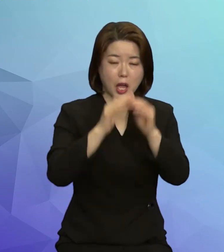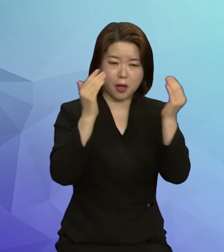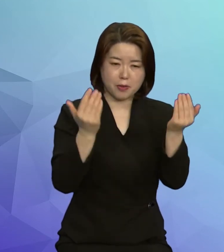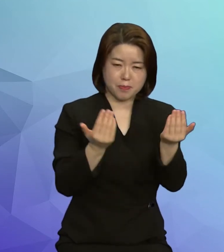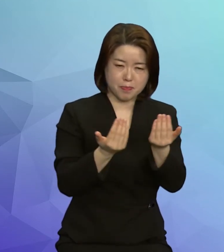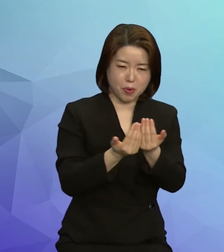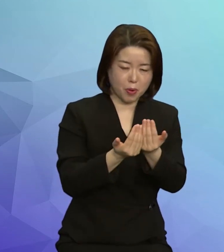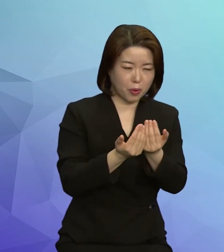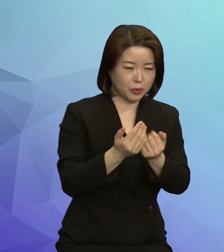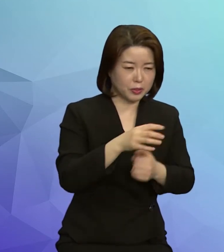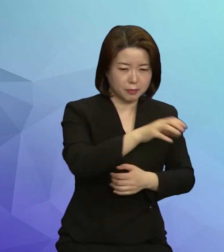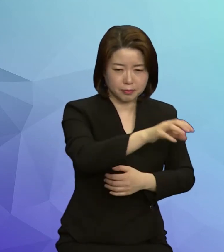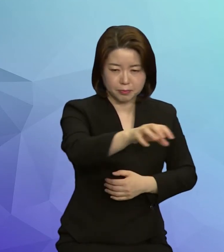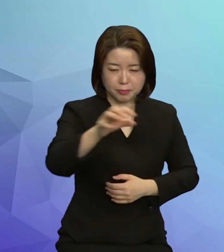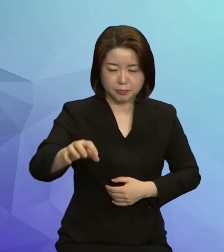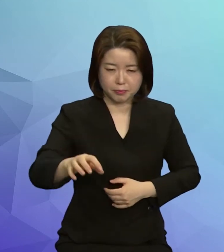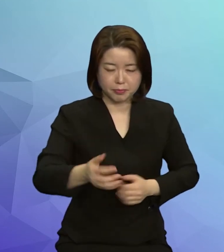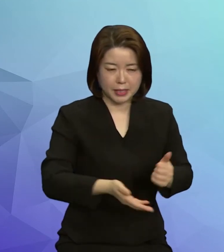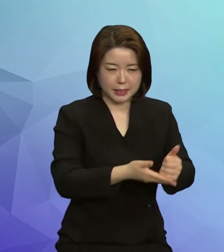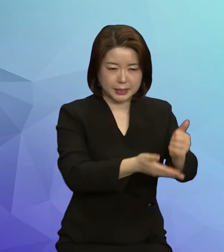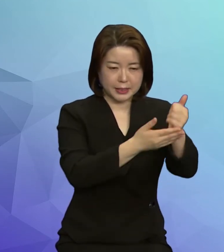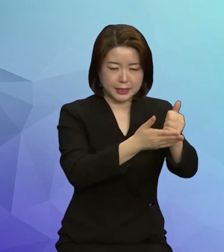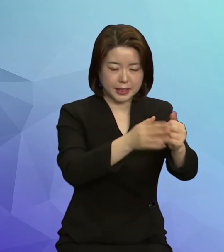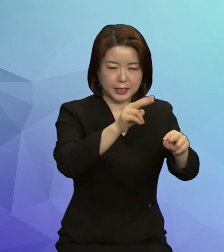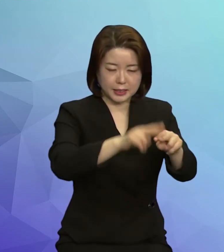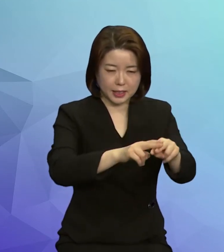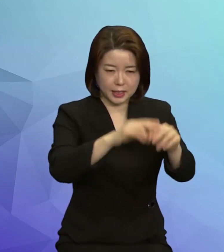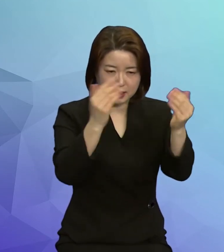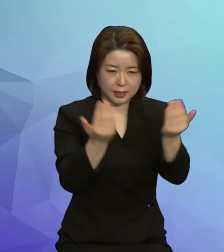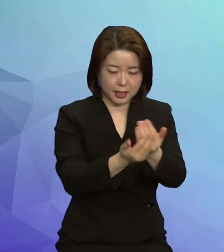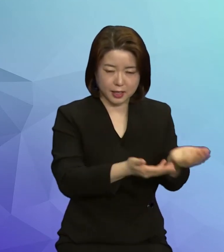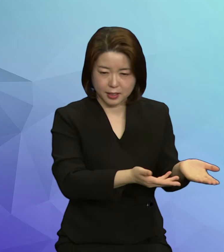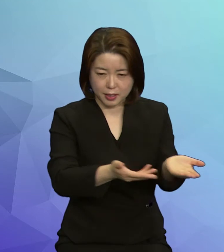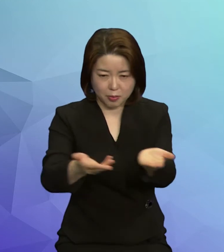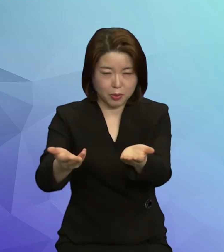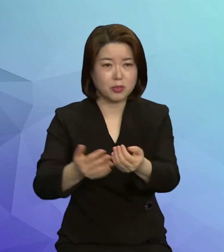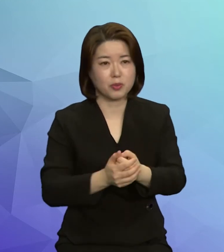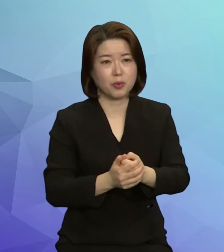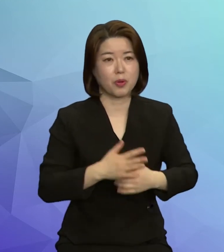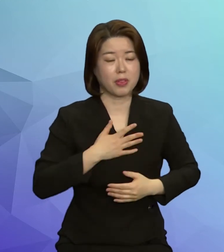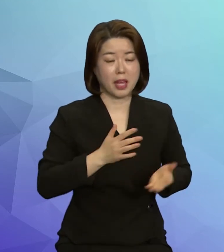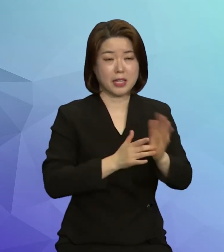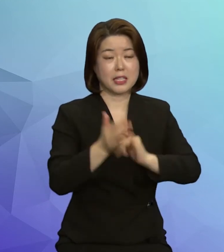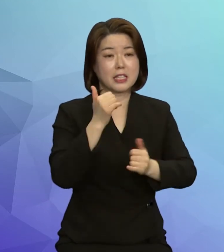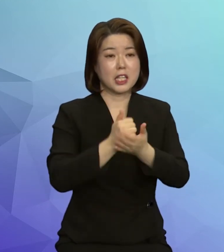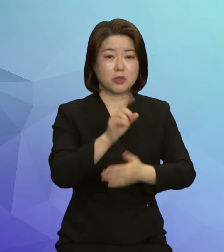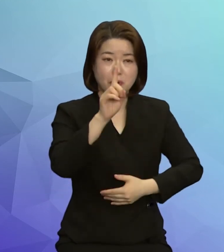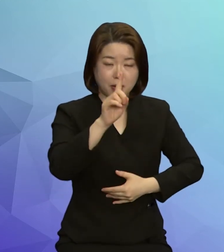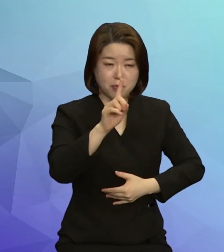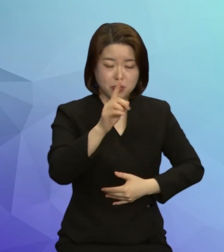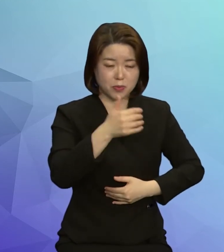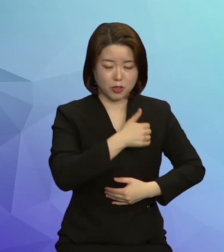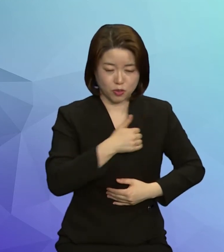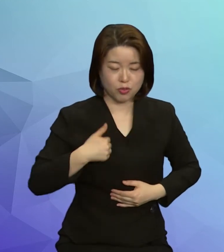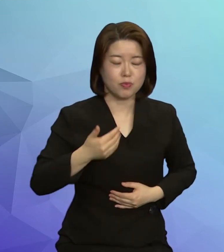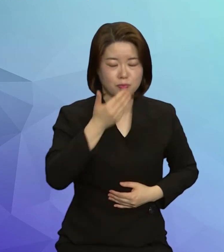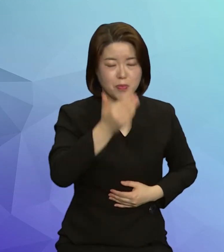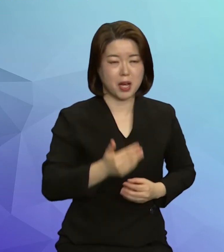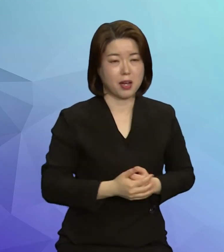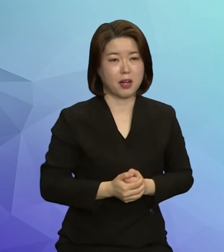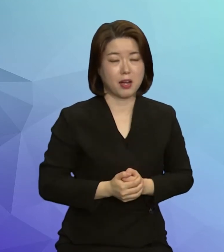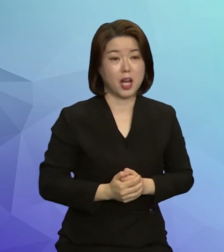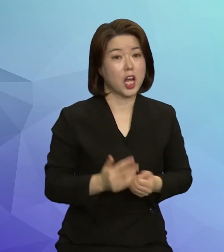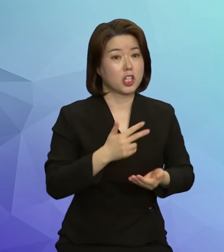모든 명예, 칭찬, 자리 다 다른 사람에게 양보하고 나는 예수님 한 분이면